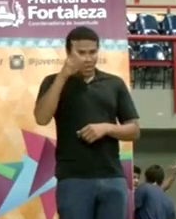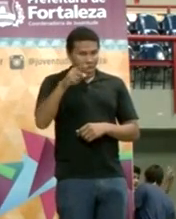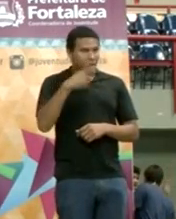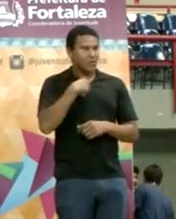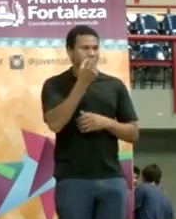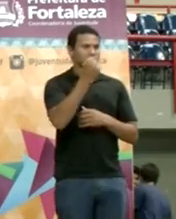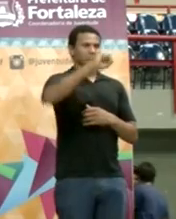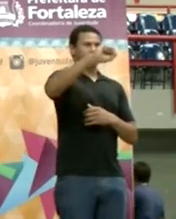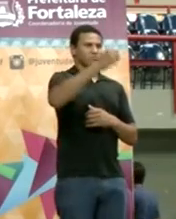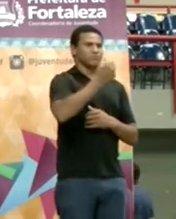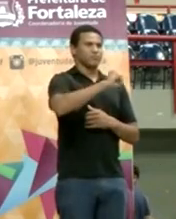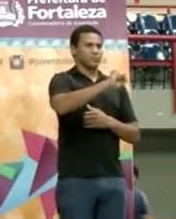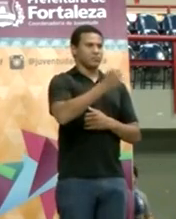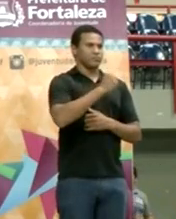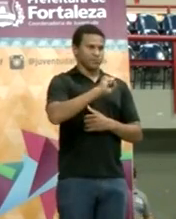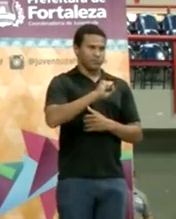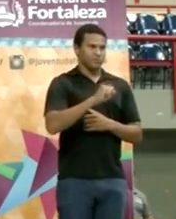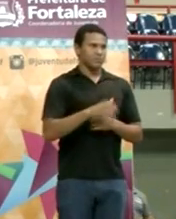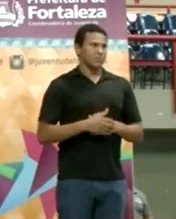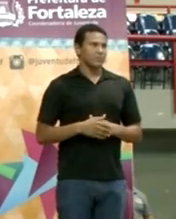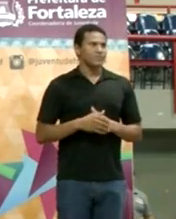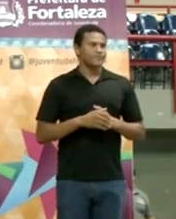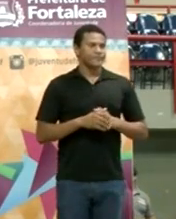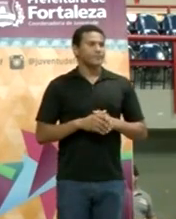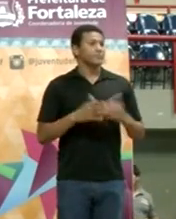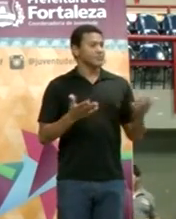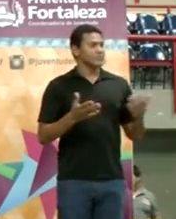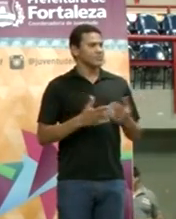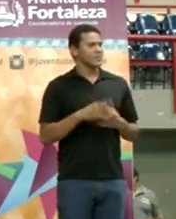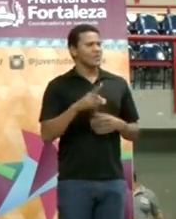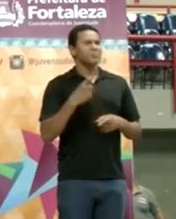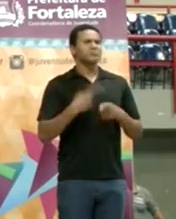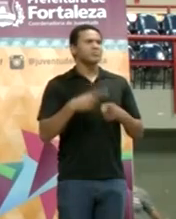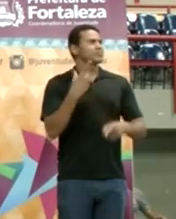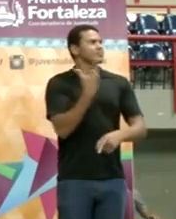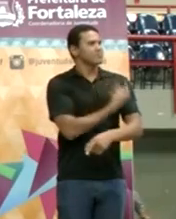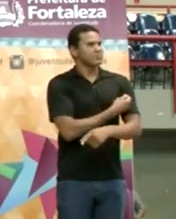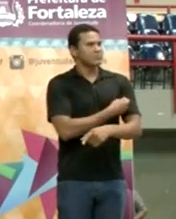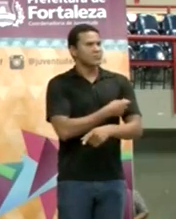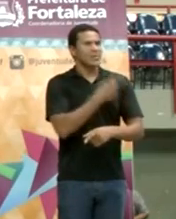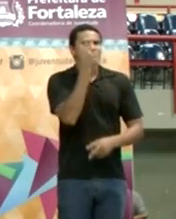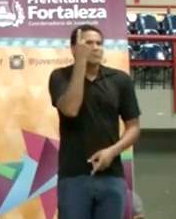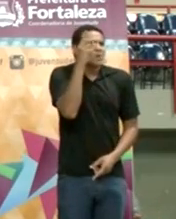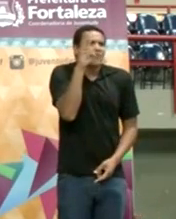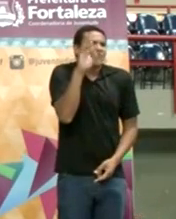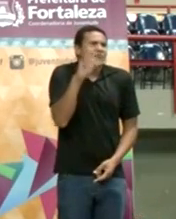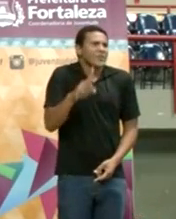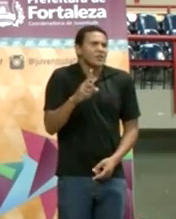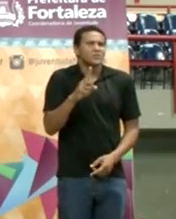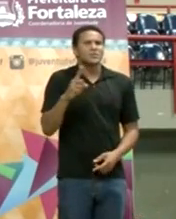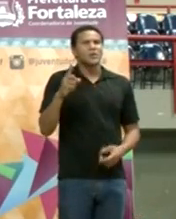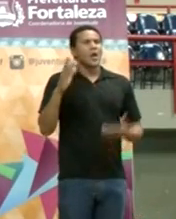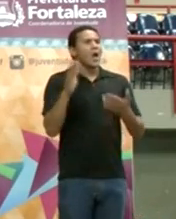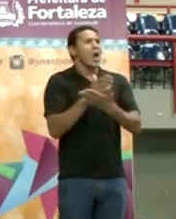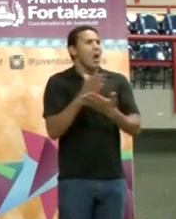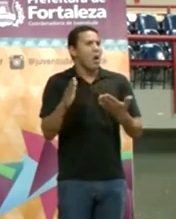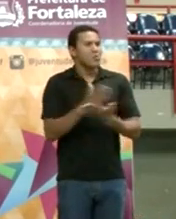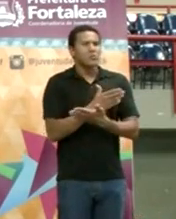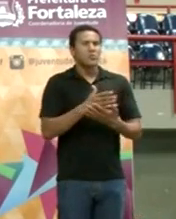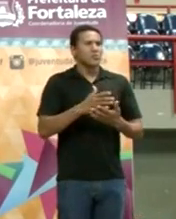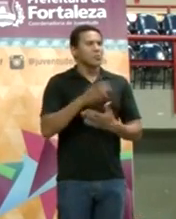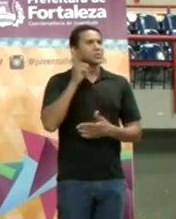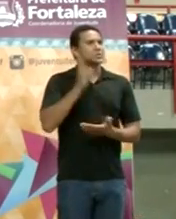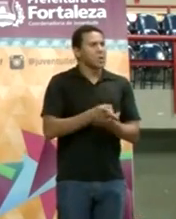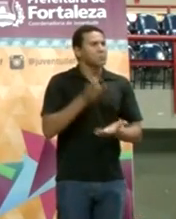memória imunitária. E preste atenção. Professor, por que tem vacinas que a gente toma uma vez e tem vacinas que a gente tem que estar tomando de